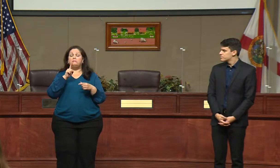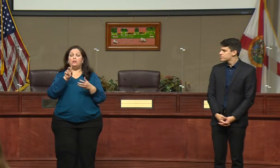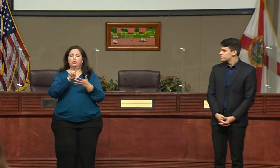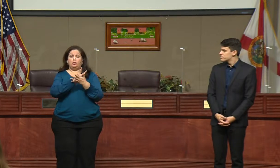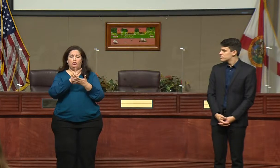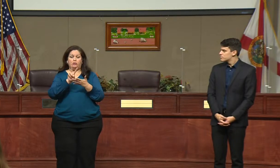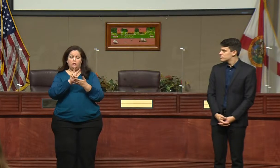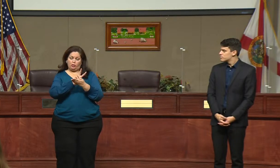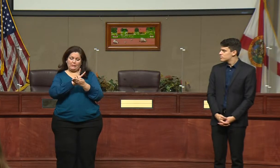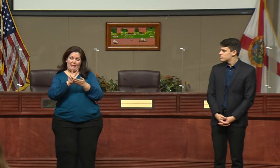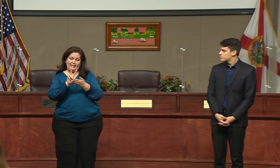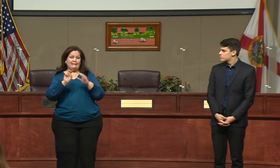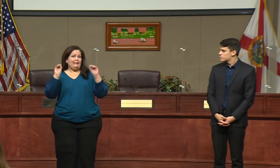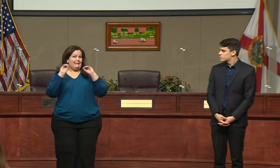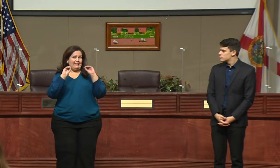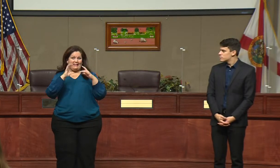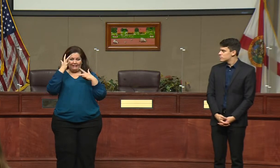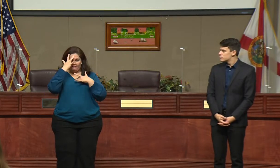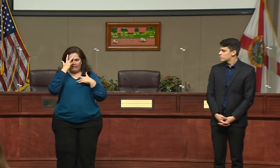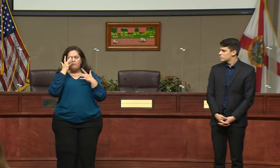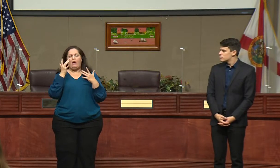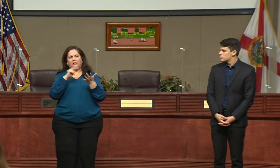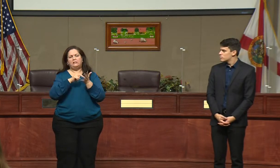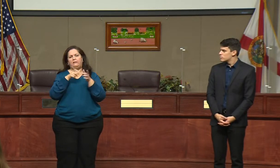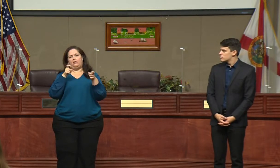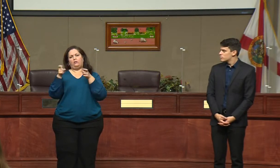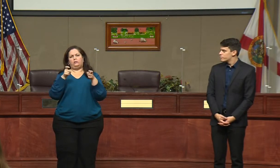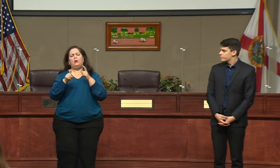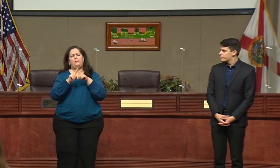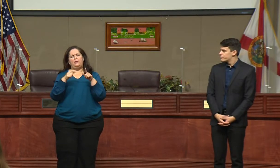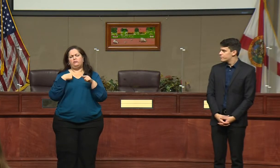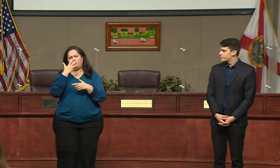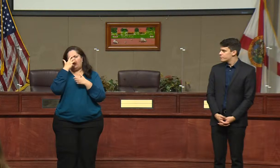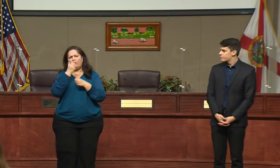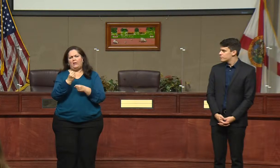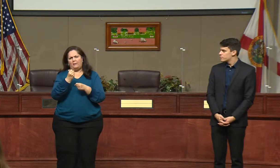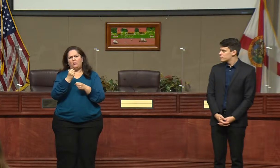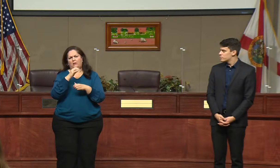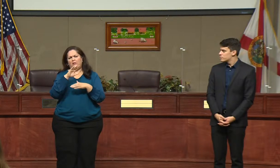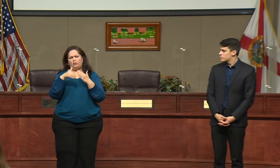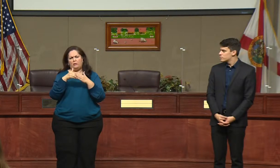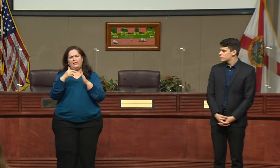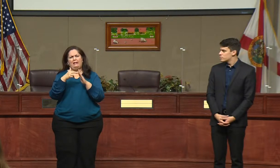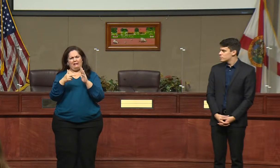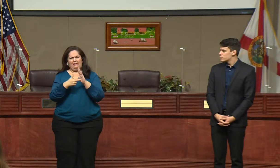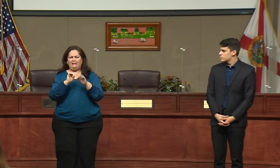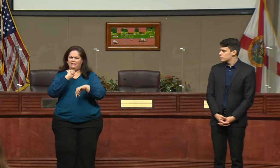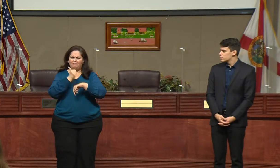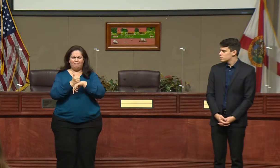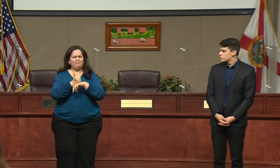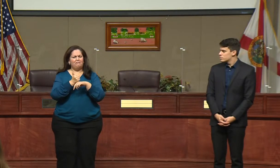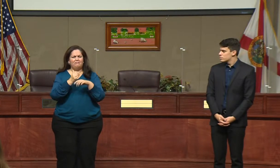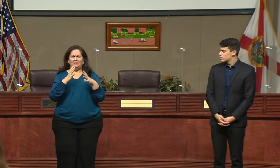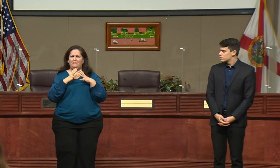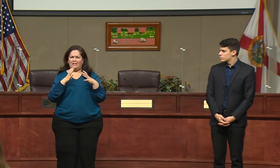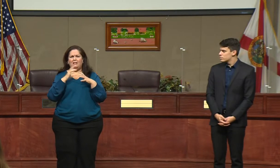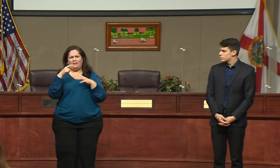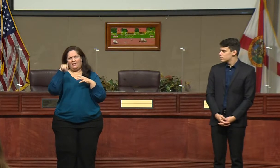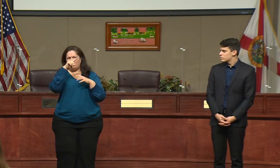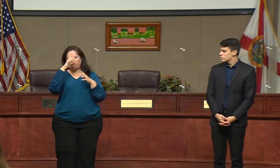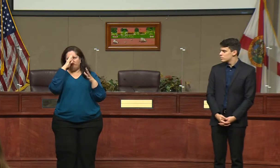ningún caso para decir eso, pero tenemos confianza completa en que las medidas adecuadas van a ser tomadas por las